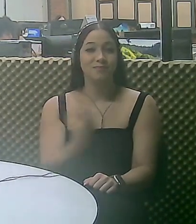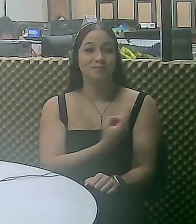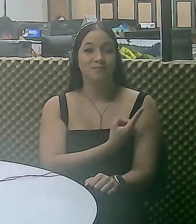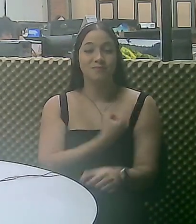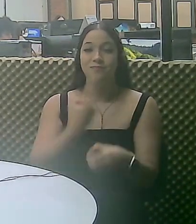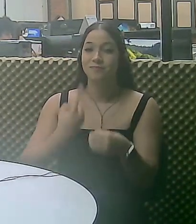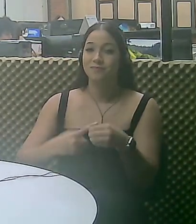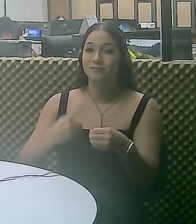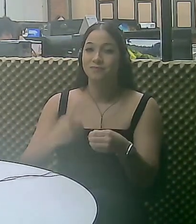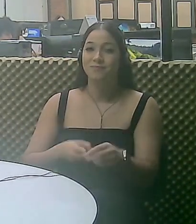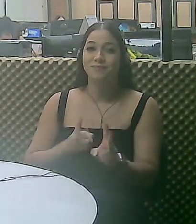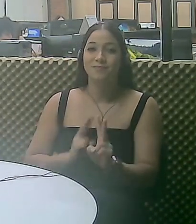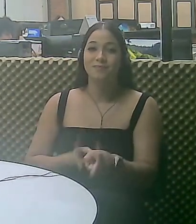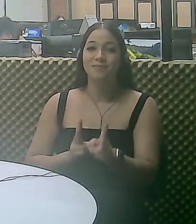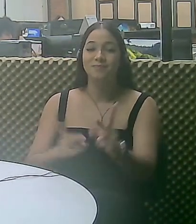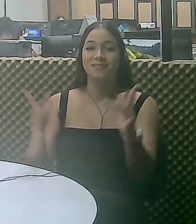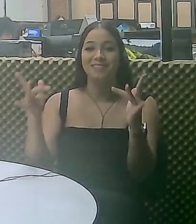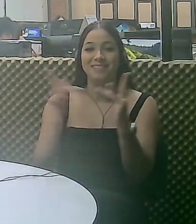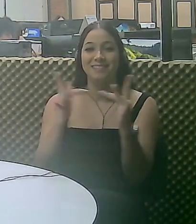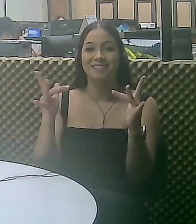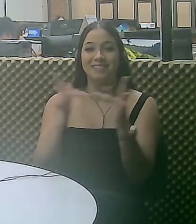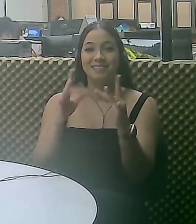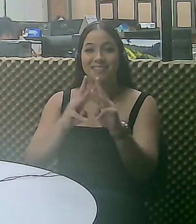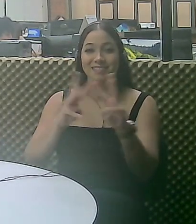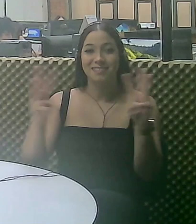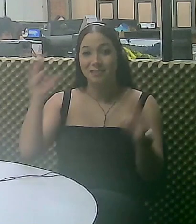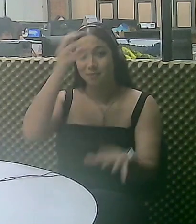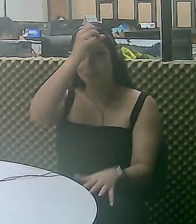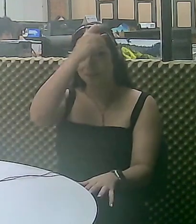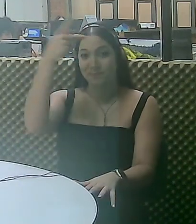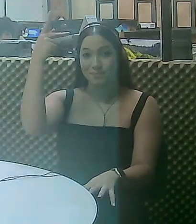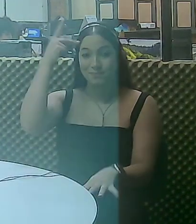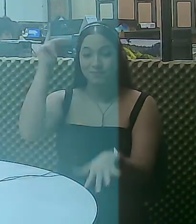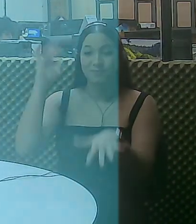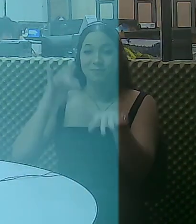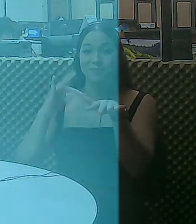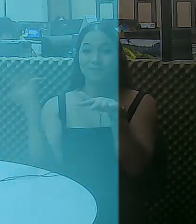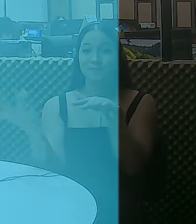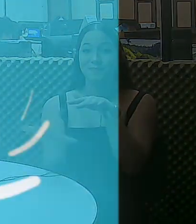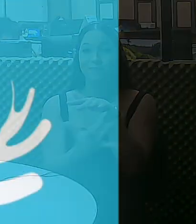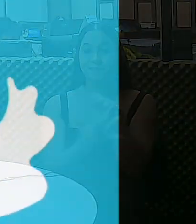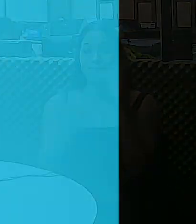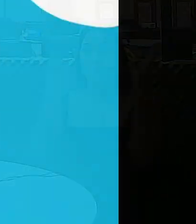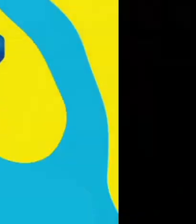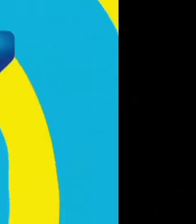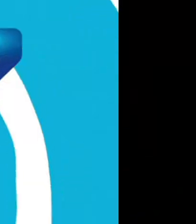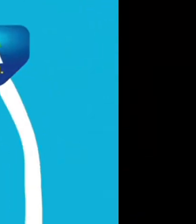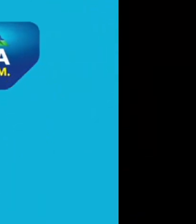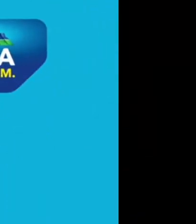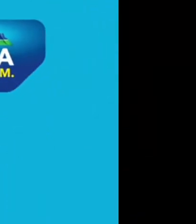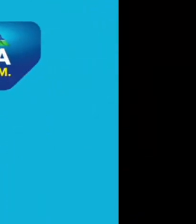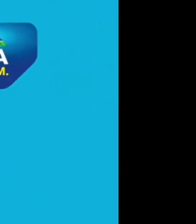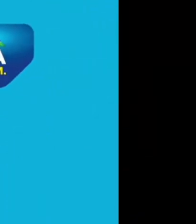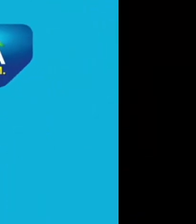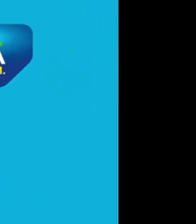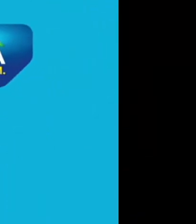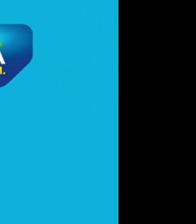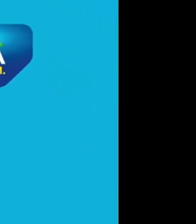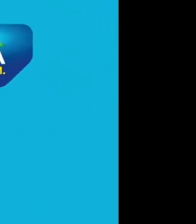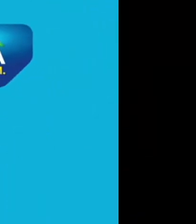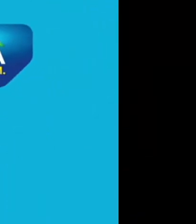programa da Rádio Nossa Cidade. Continue conosco no portal da Prefeitura e nas redes sociais.